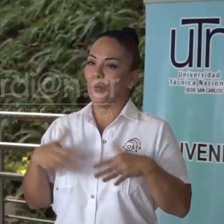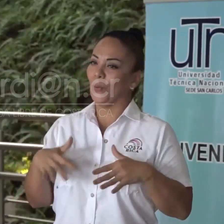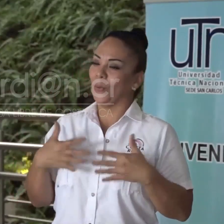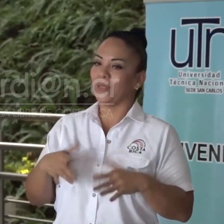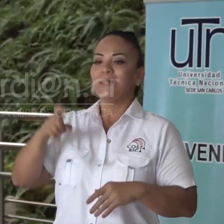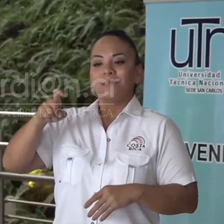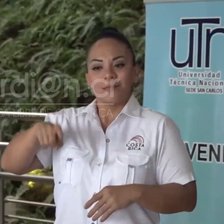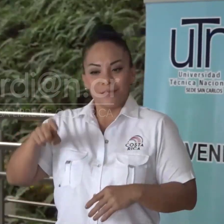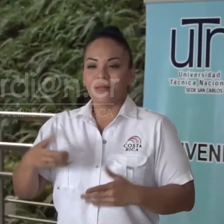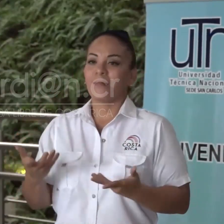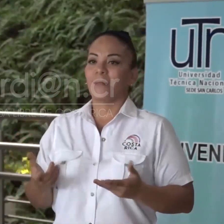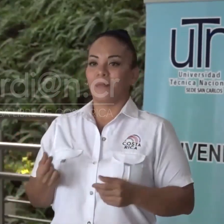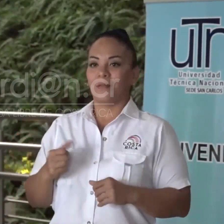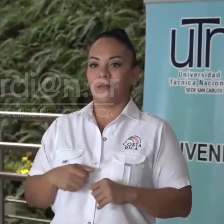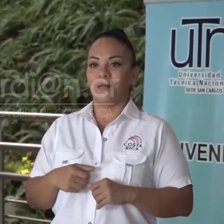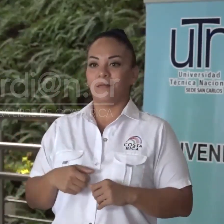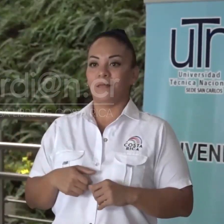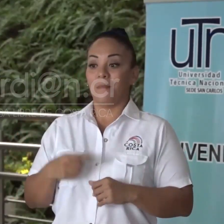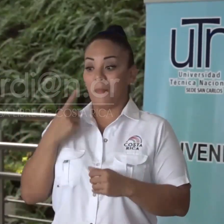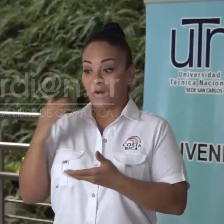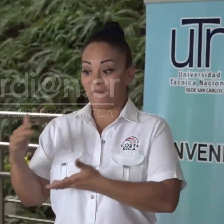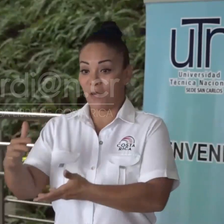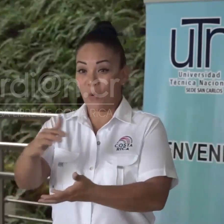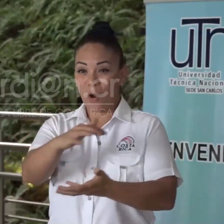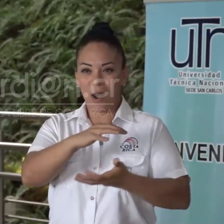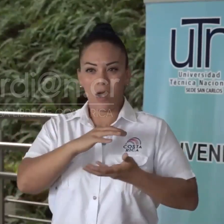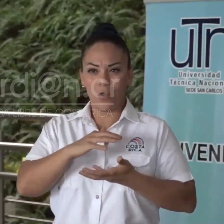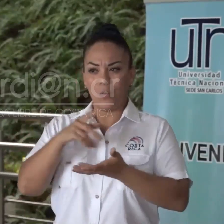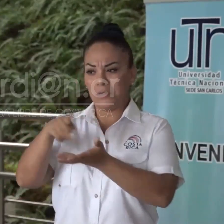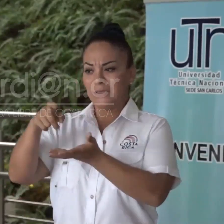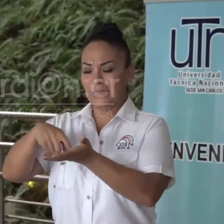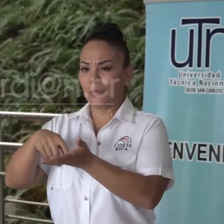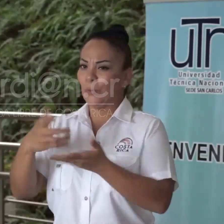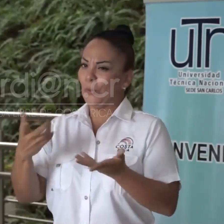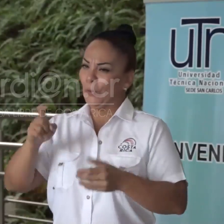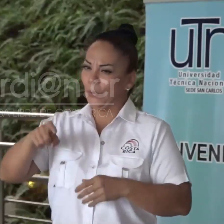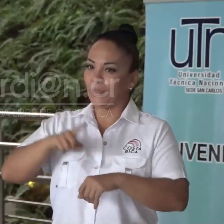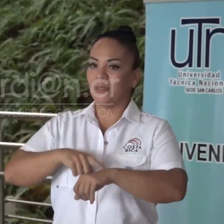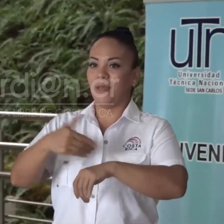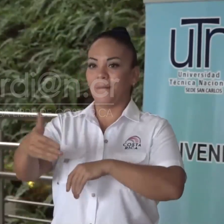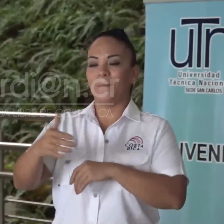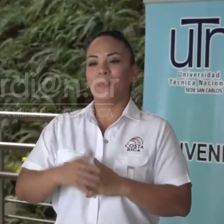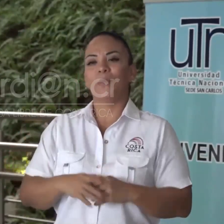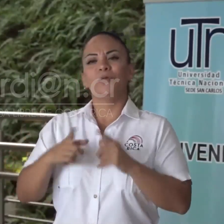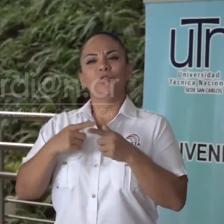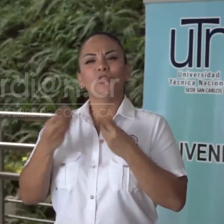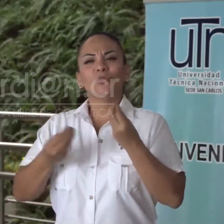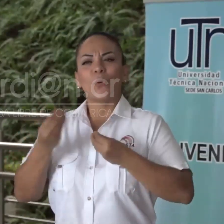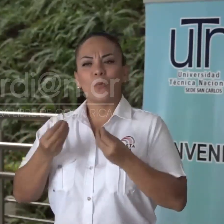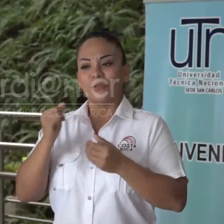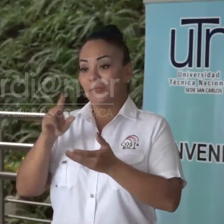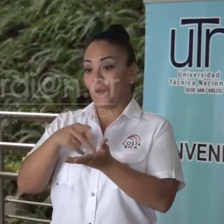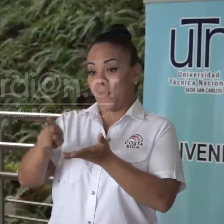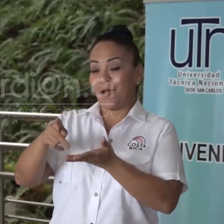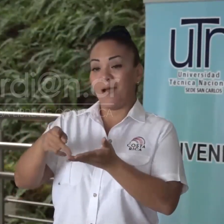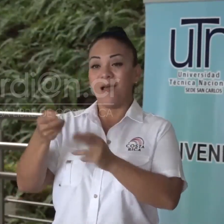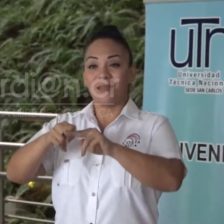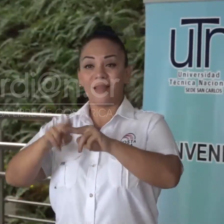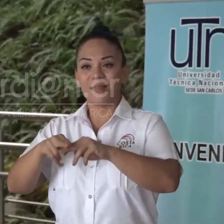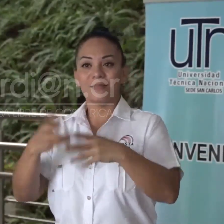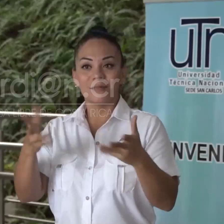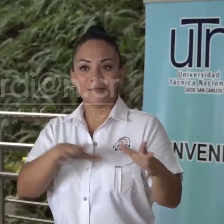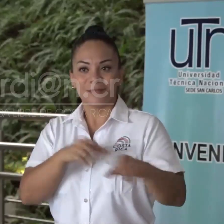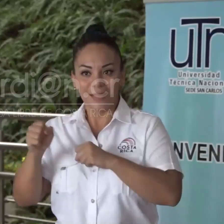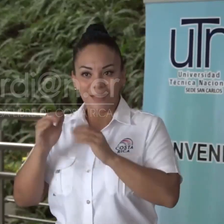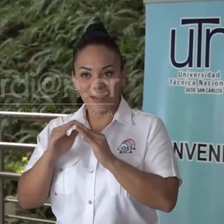y se ocupan meses para levantarlos y recogerlos y emitir la deuda. Entonces, de ahí, si no se pagan los intereses, a uno le quitan la casa,